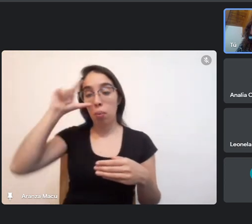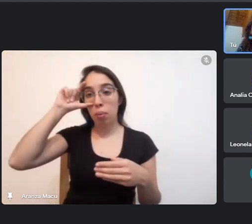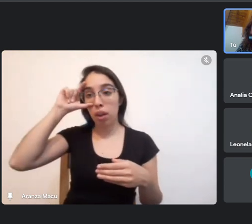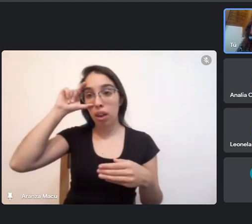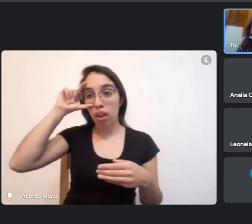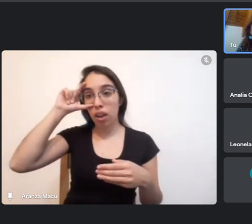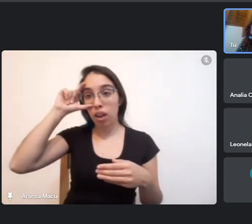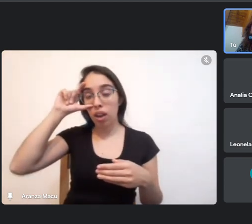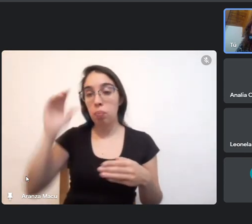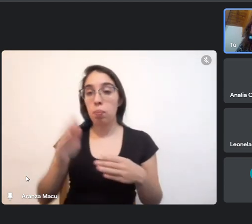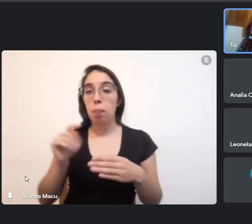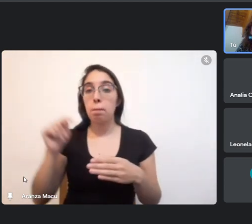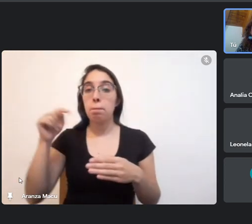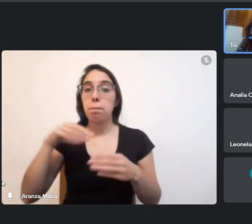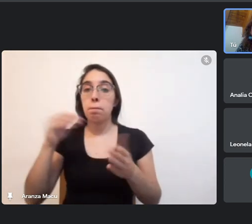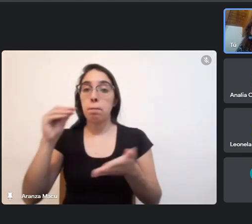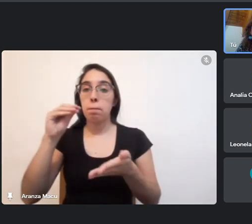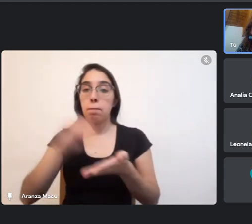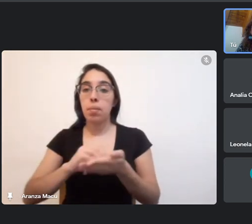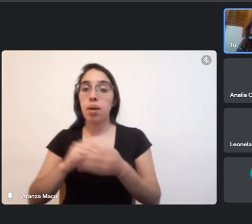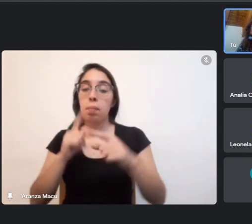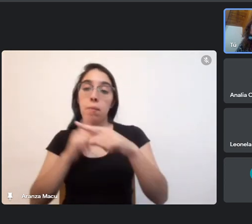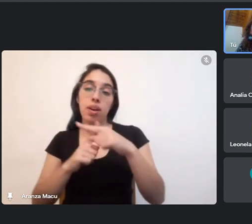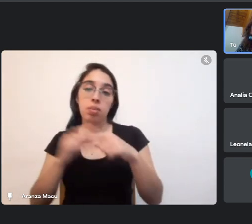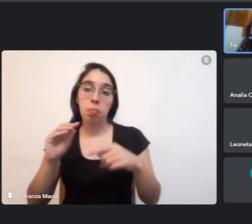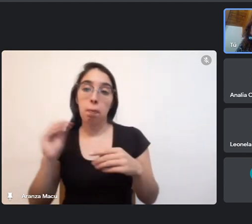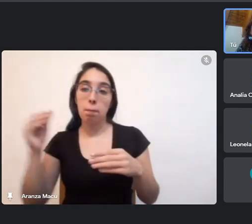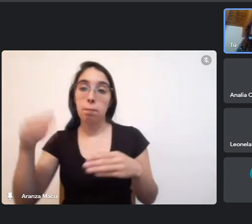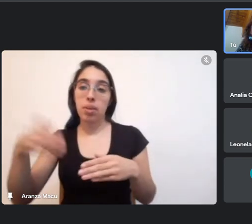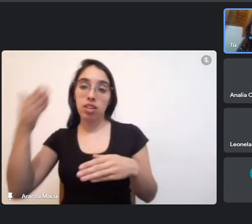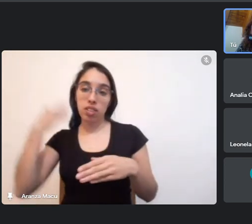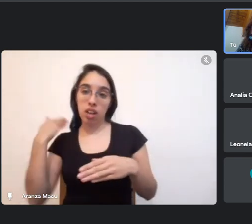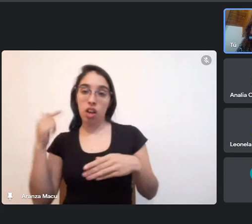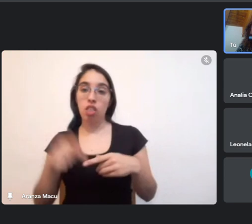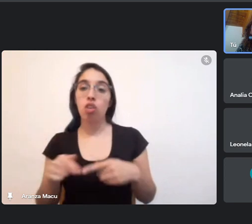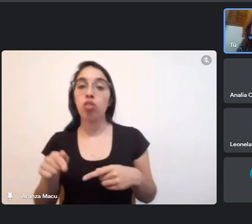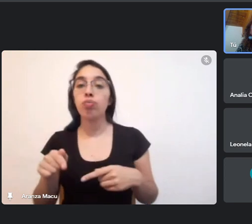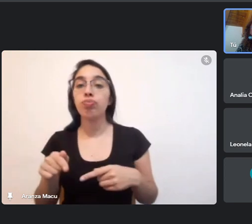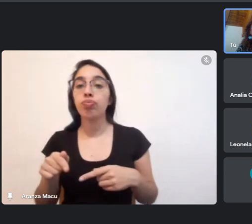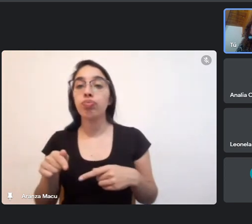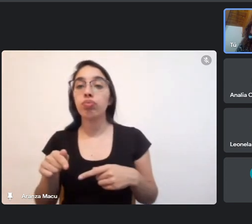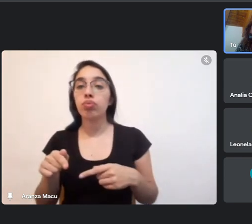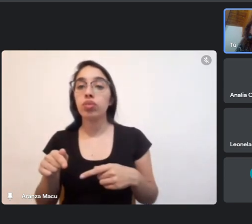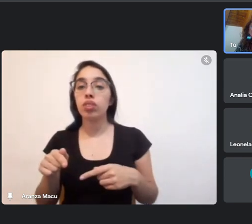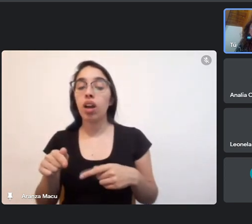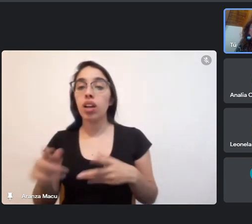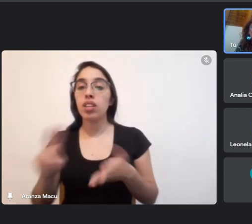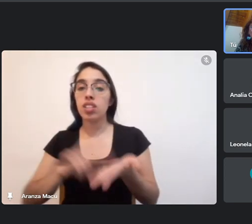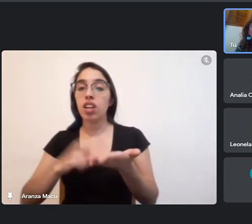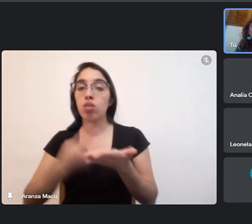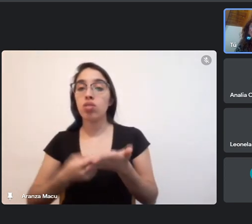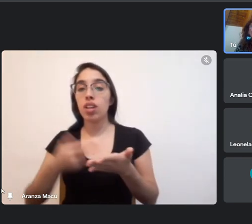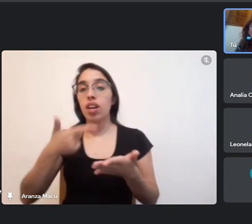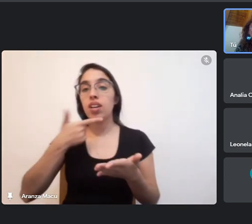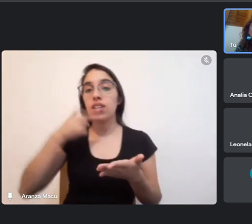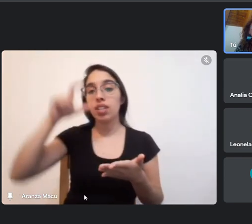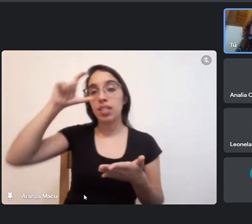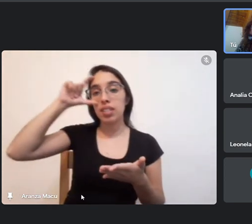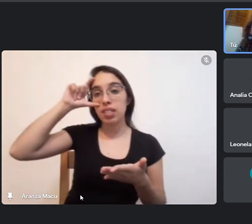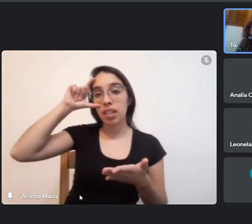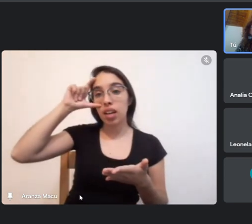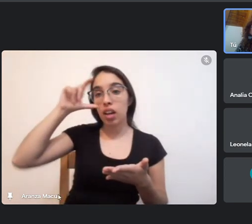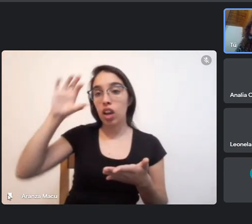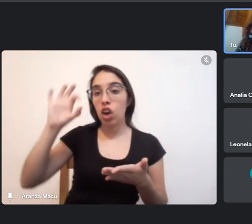sería se ofrece. O sea, ningún aprendizaje a distancia en línea o fuera de línea se